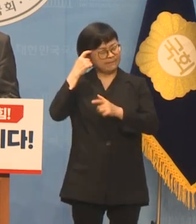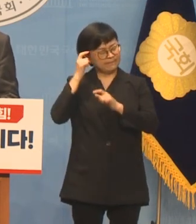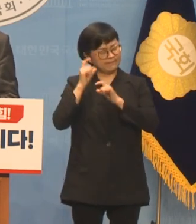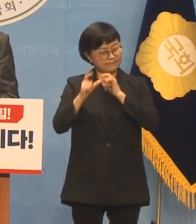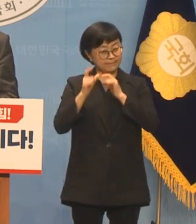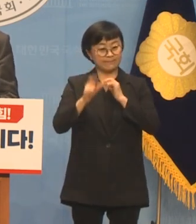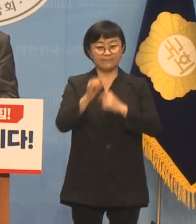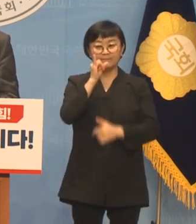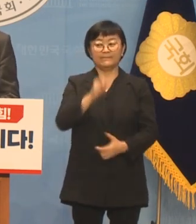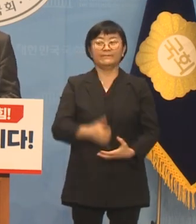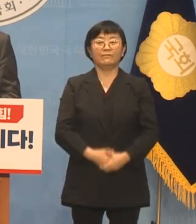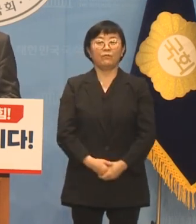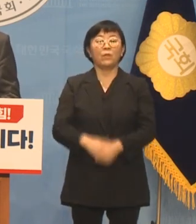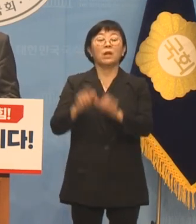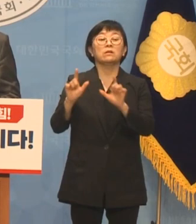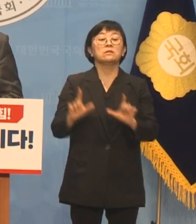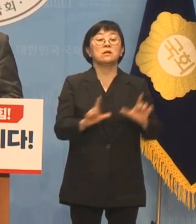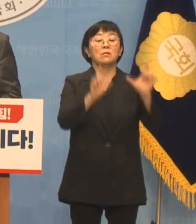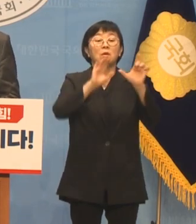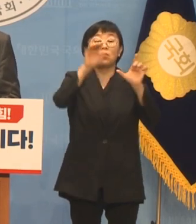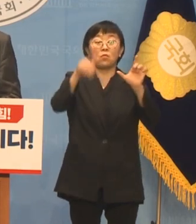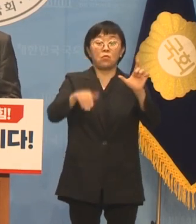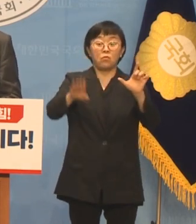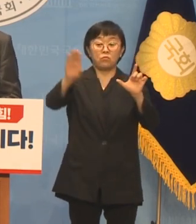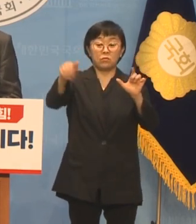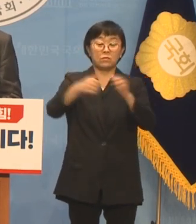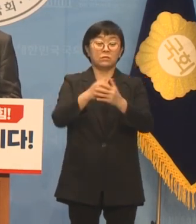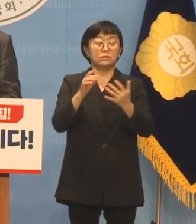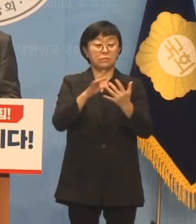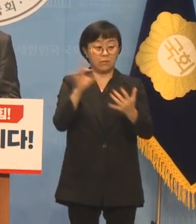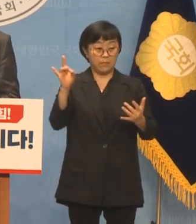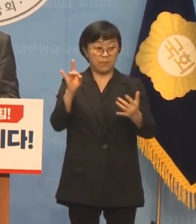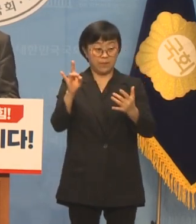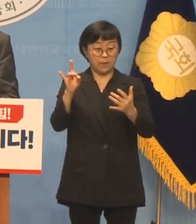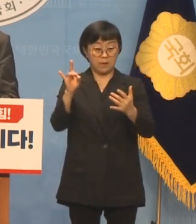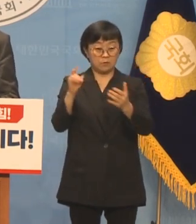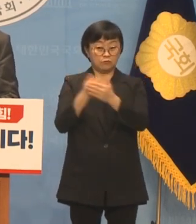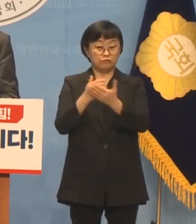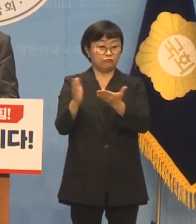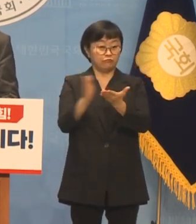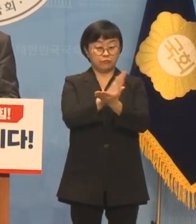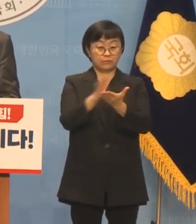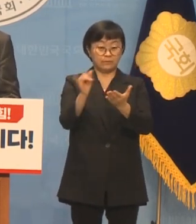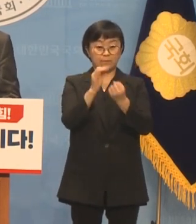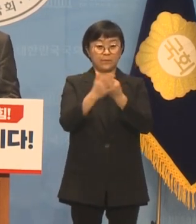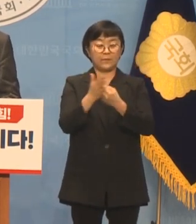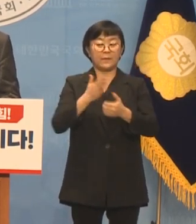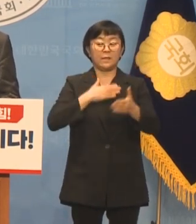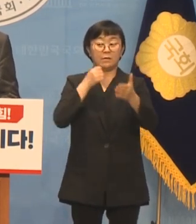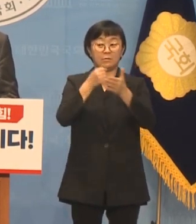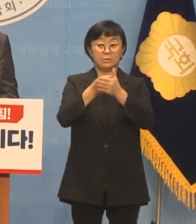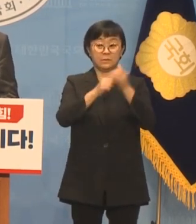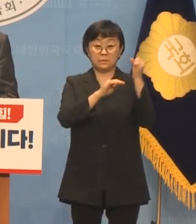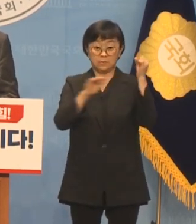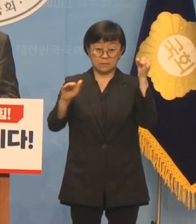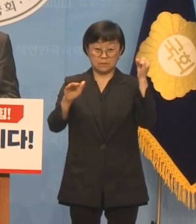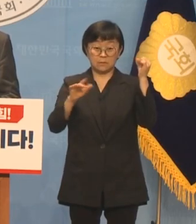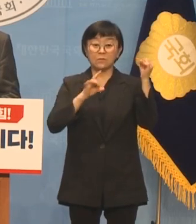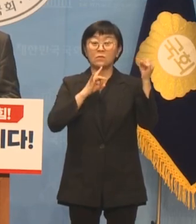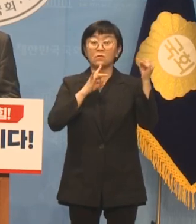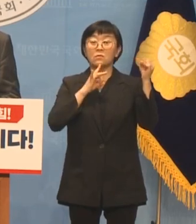가졌습니다. 인생의 고비마다 선택의 기로에서마다 제 판단의 기준은